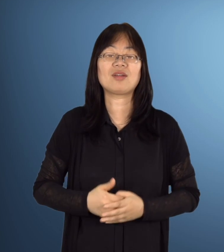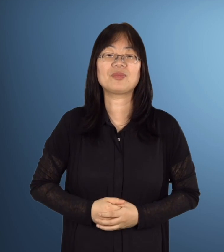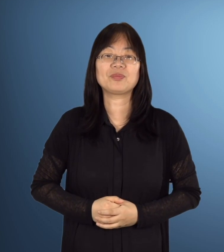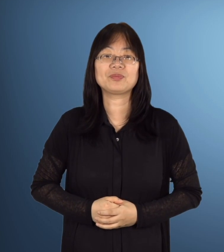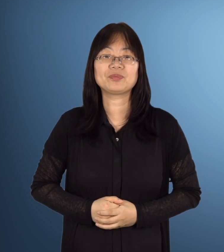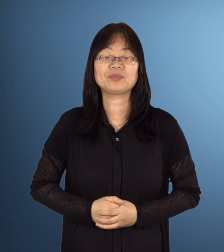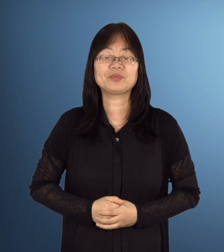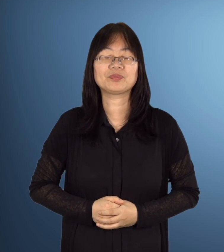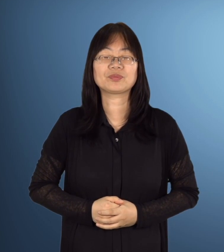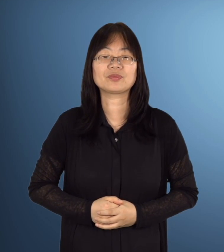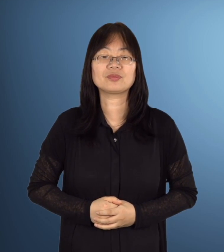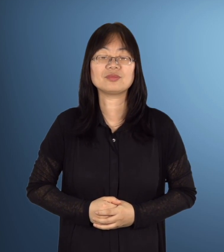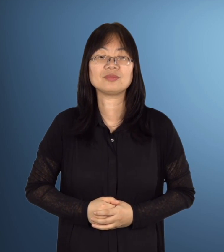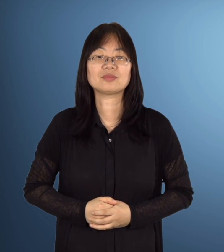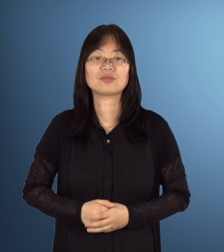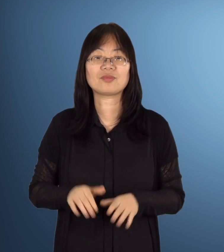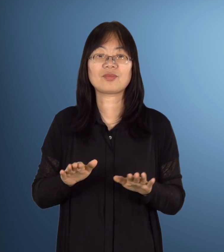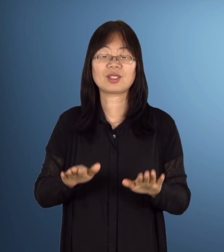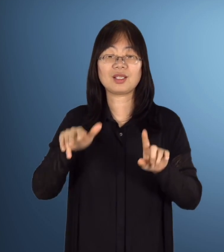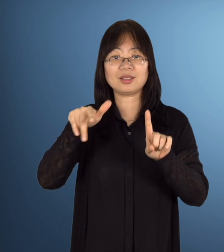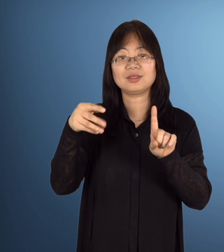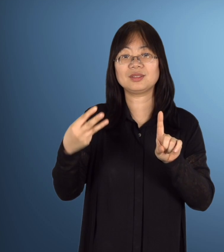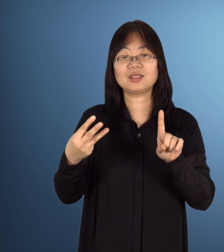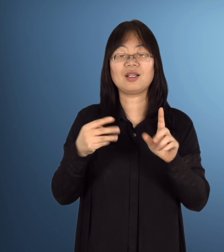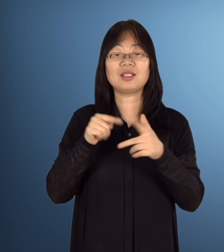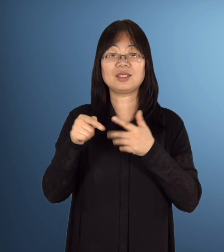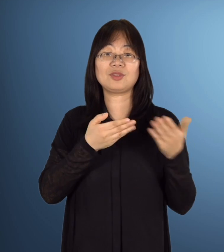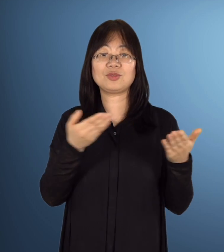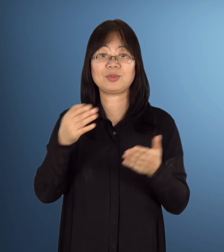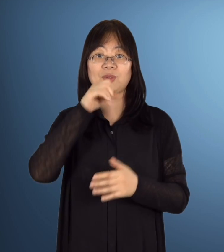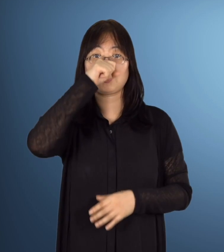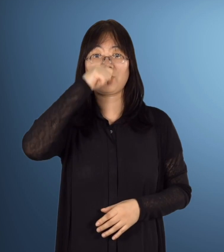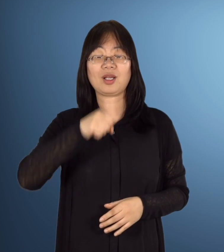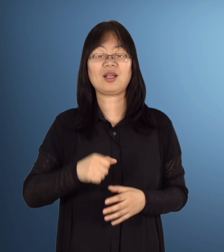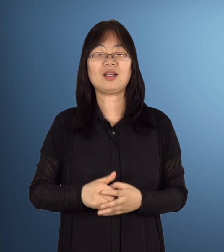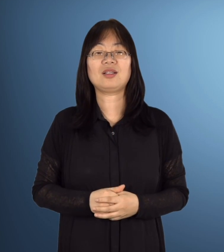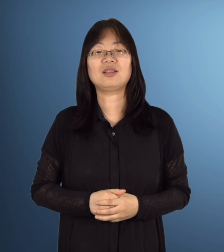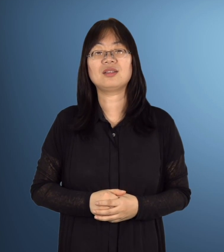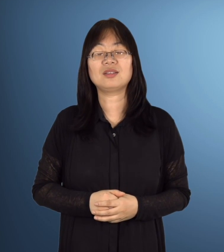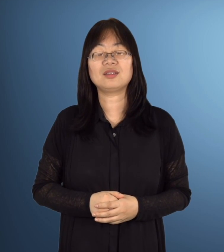자, 그런 관점에서 오늘 1절을 좀 이해했으면 좋겠는데,